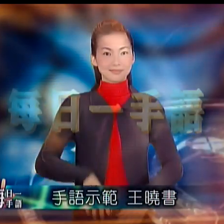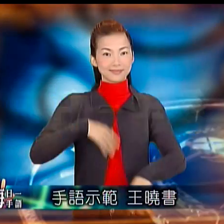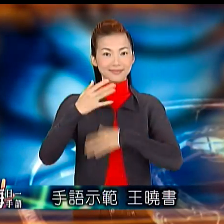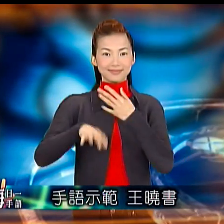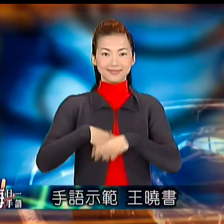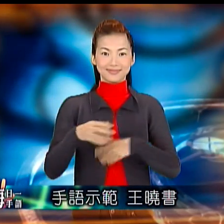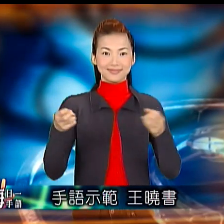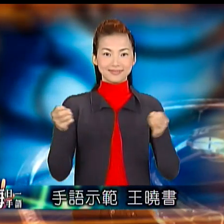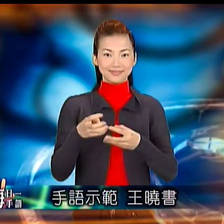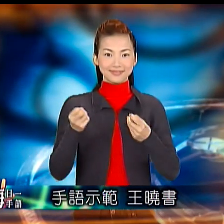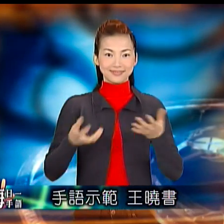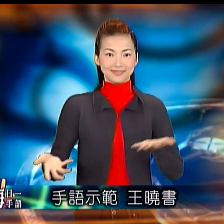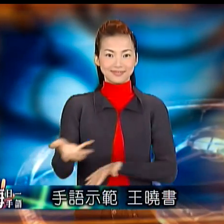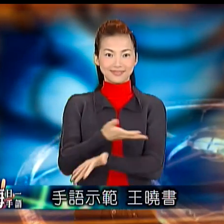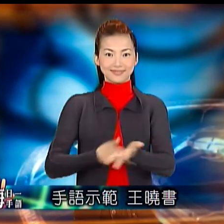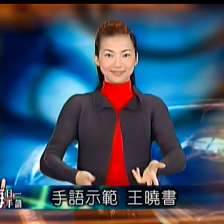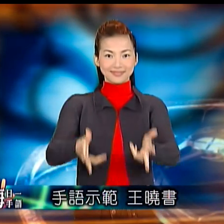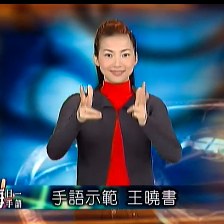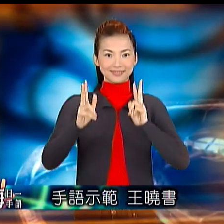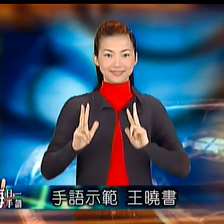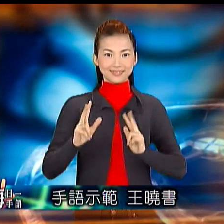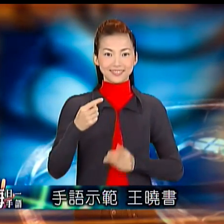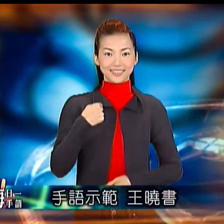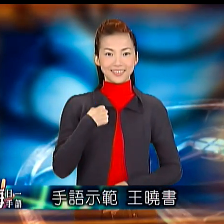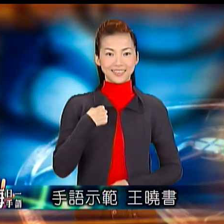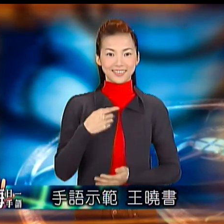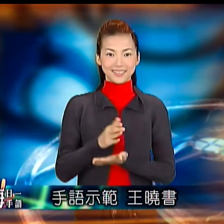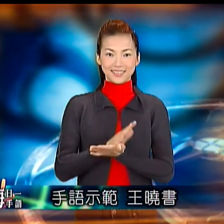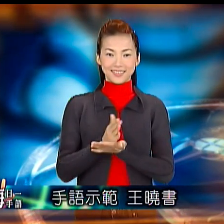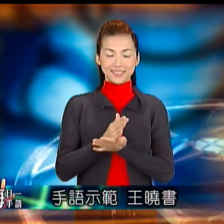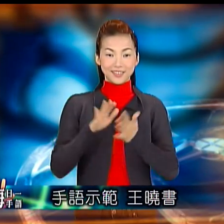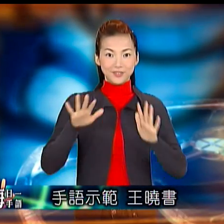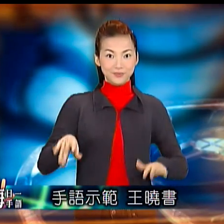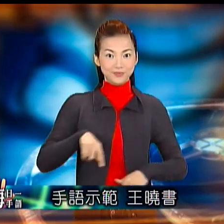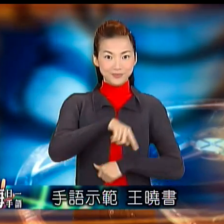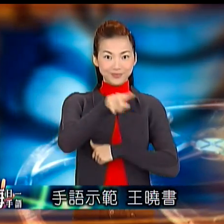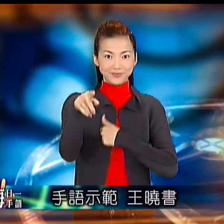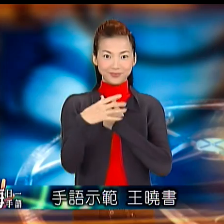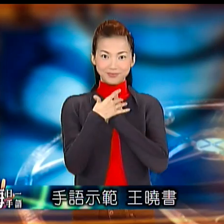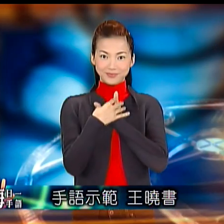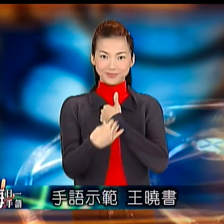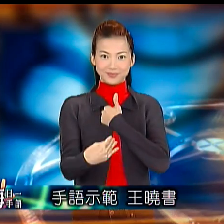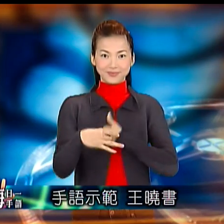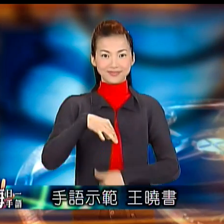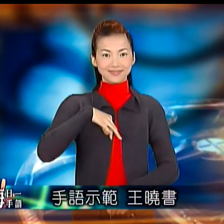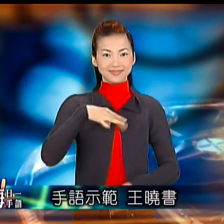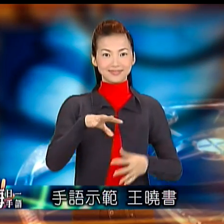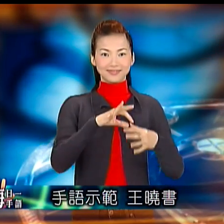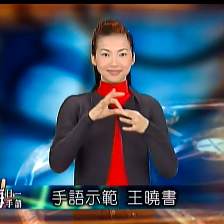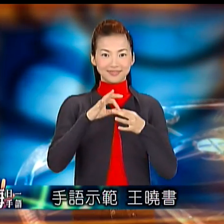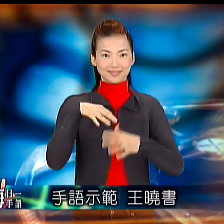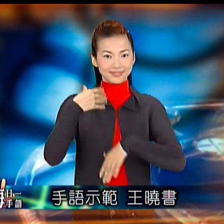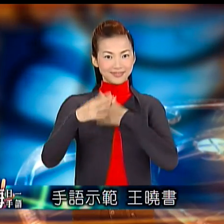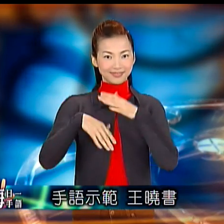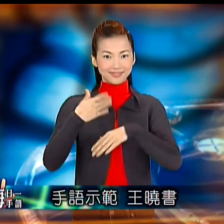动动双手，搭起无声的桥梁。我是王小舒，今天来学跟大自然有关的手